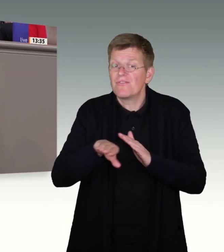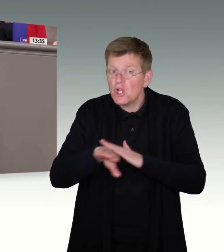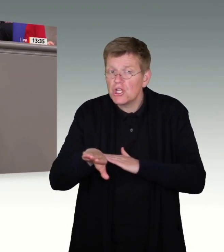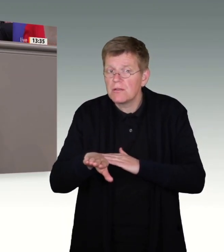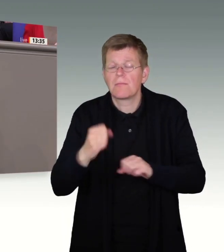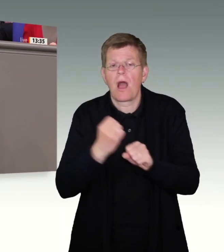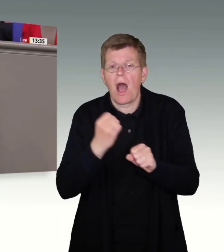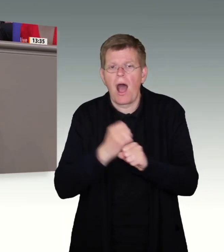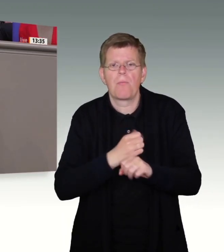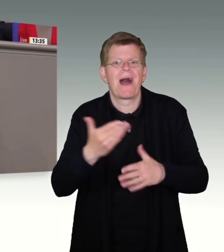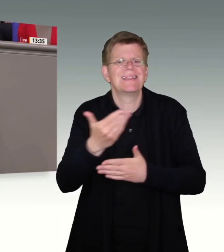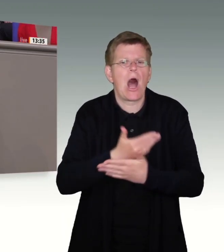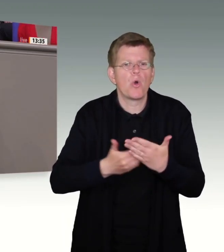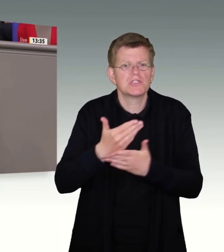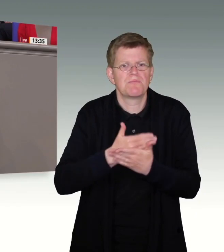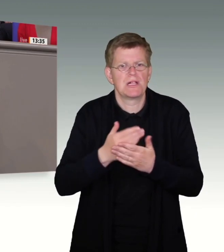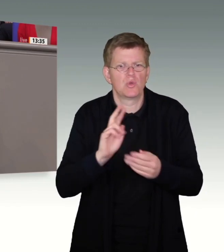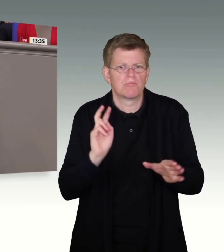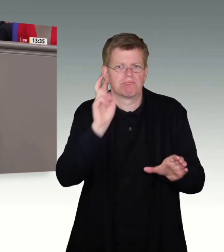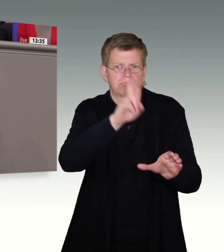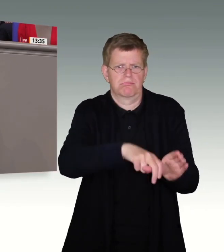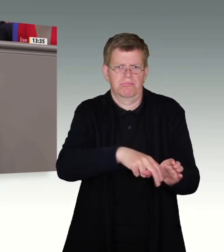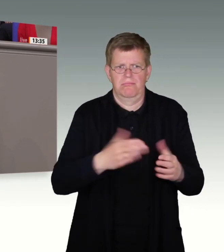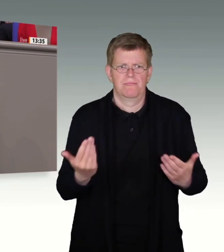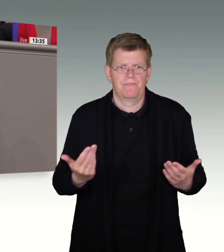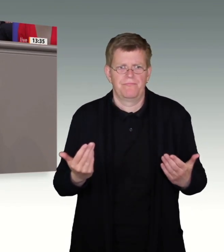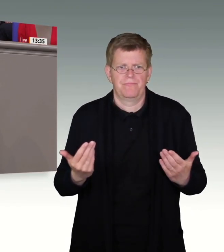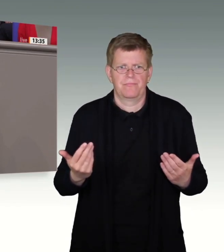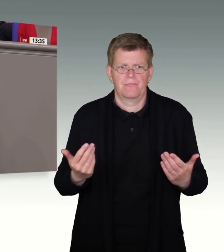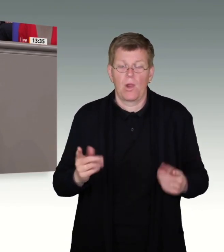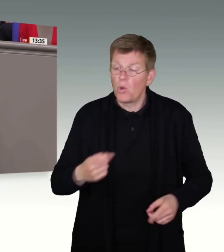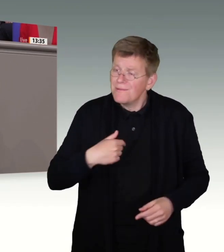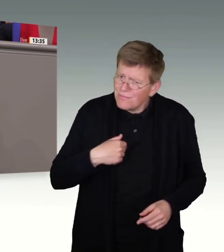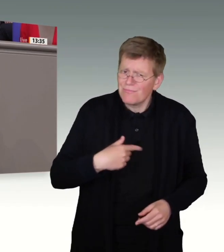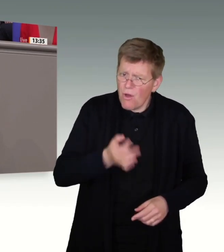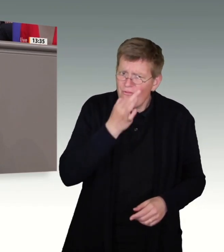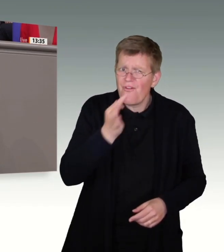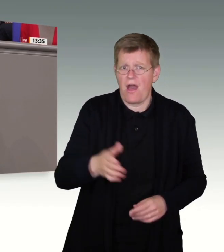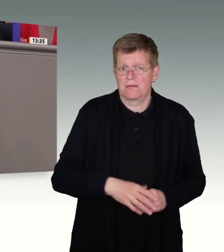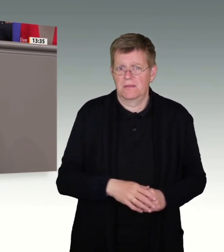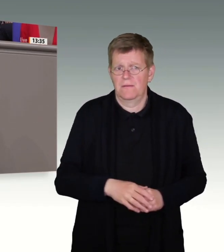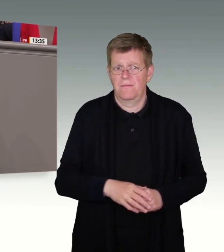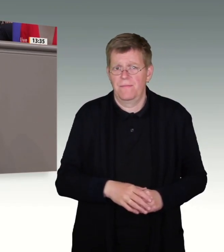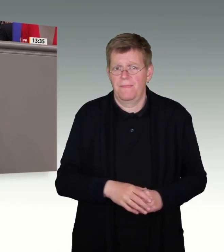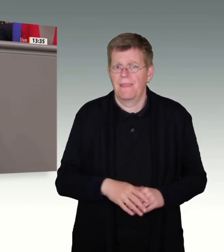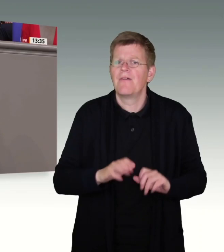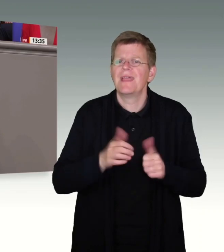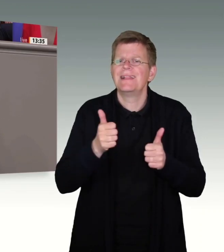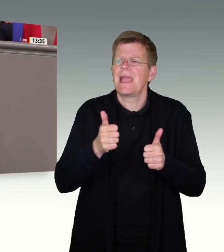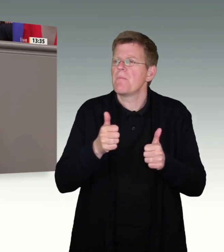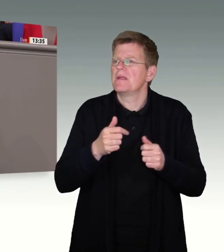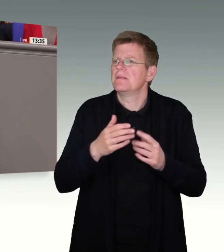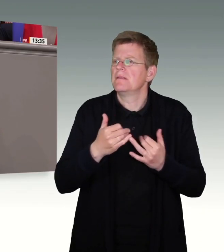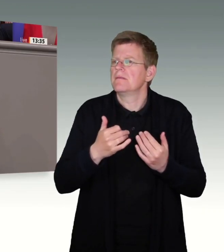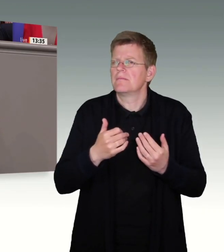und Ausbildung eine Ausbildungsperspektive eröffnen sollten. Ich frage Sie, wie soll man den Lebensunterhalt sichern? Eine